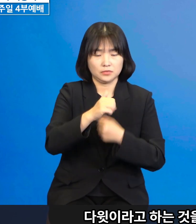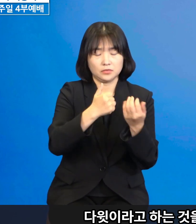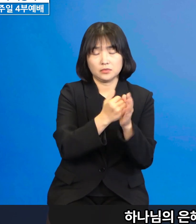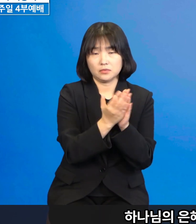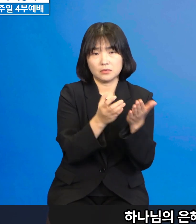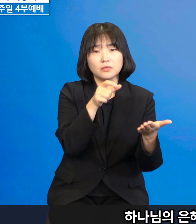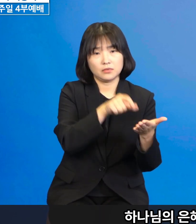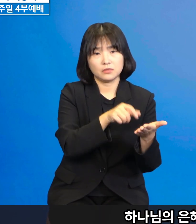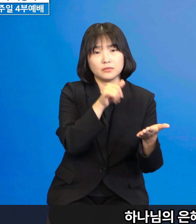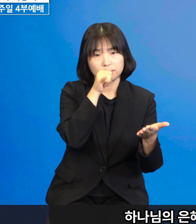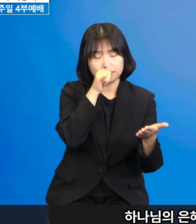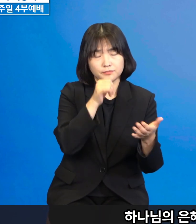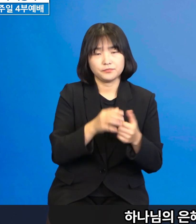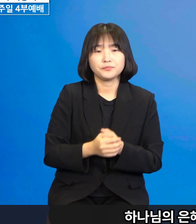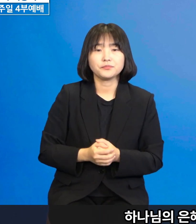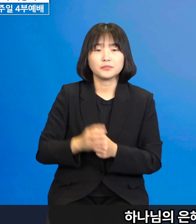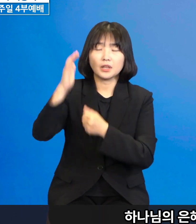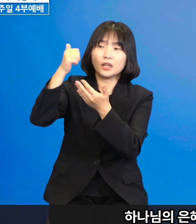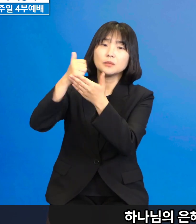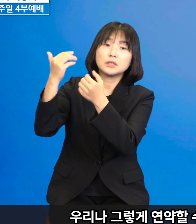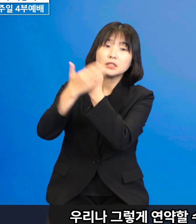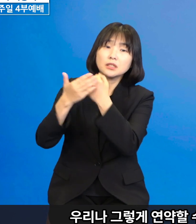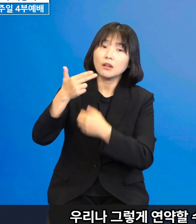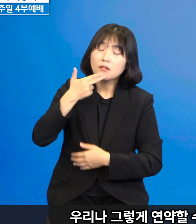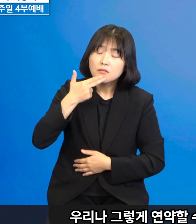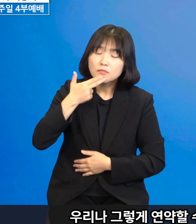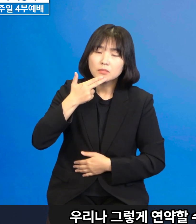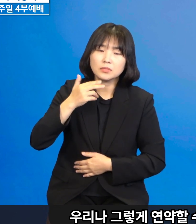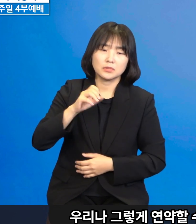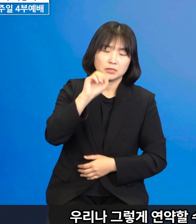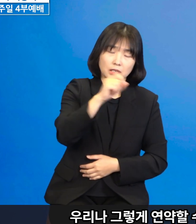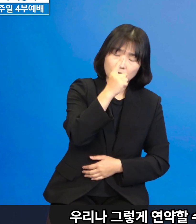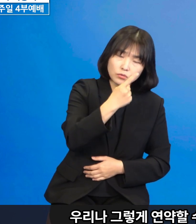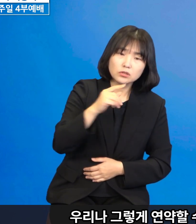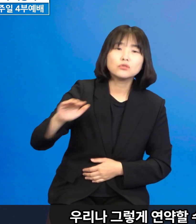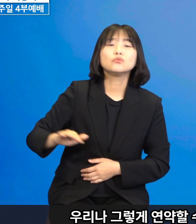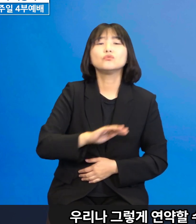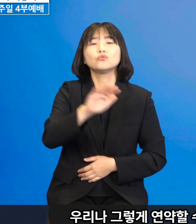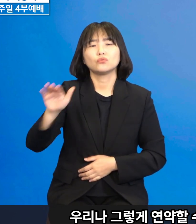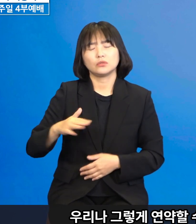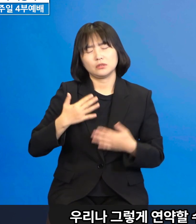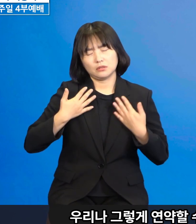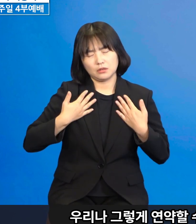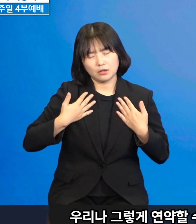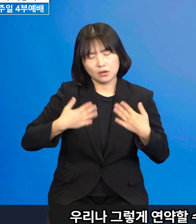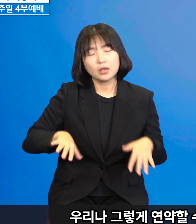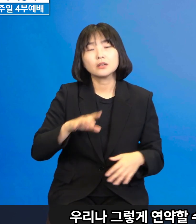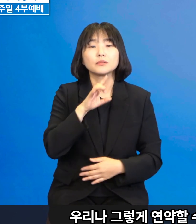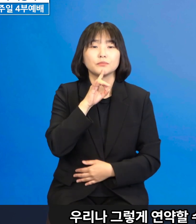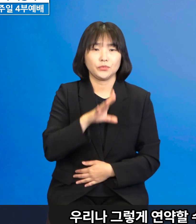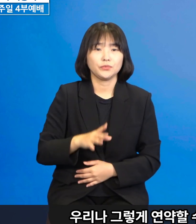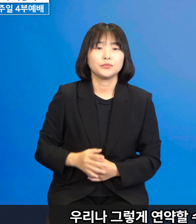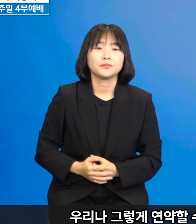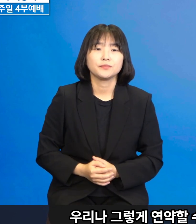있어요. 하나님의 은혜 없이는 다윗이나 우리나 그렇게 연약할 수밖에 없는 존재라는 것이죠.